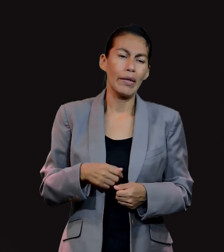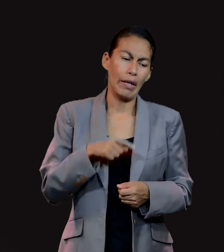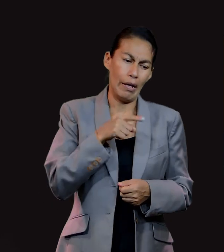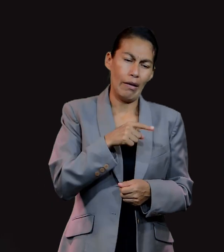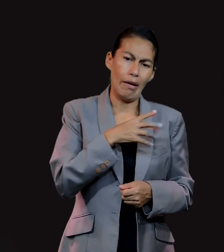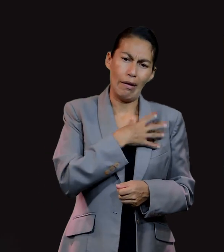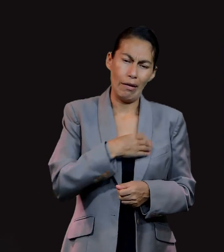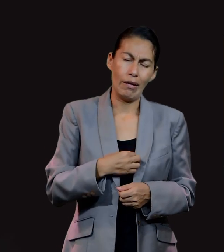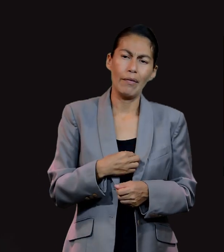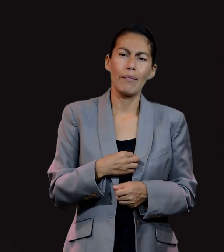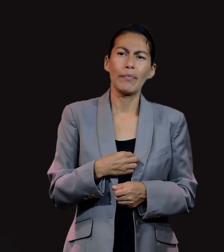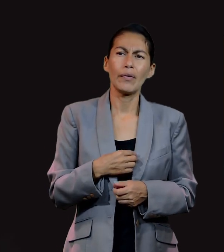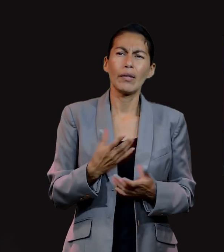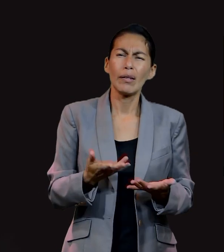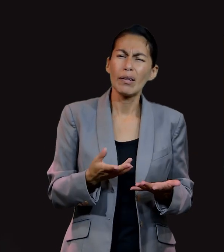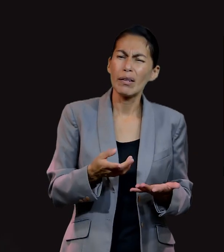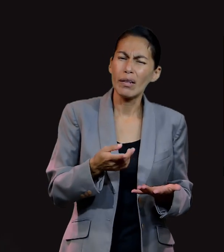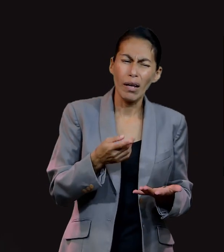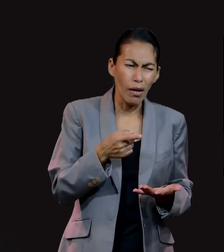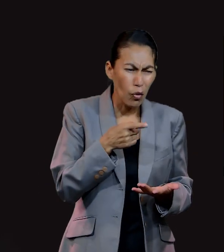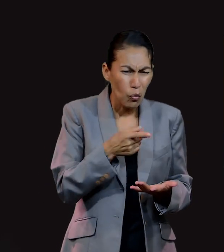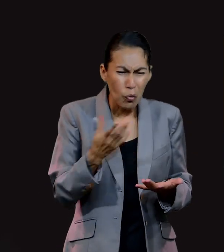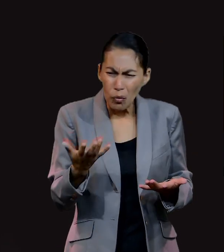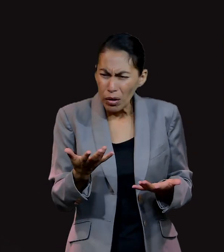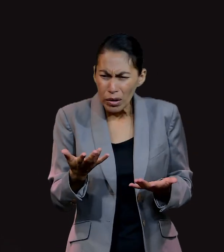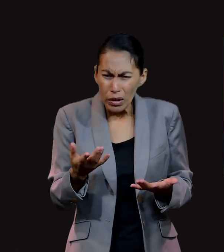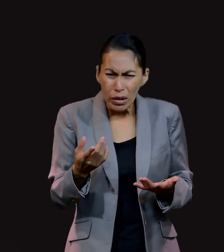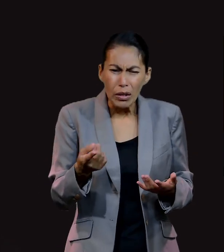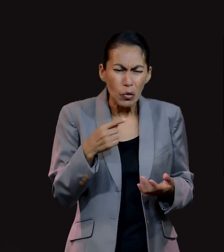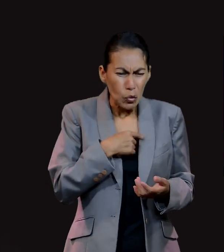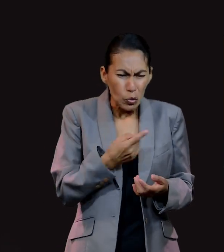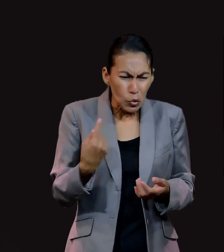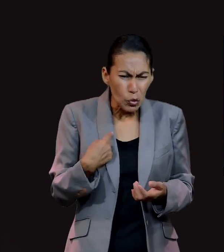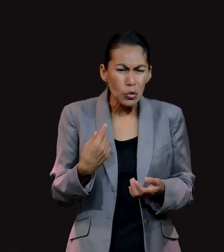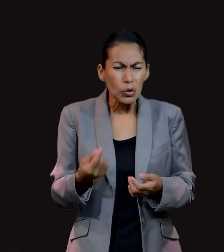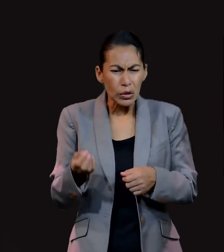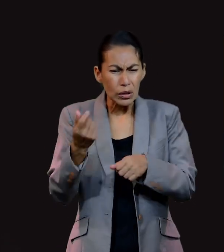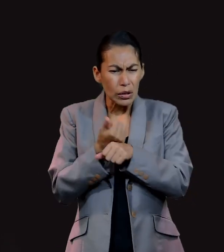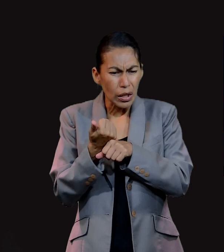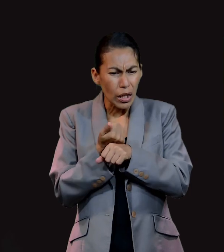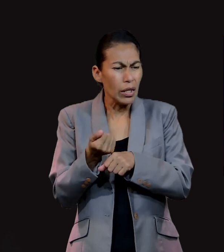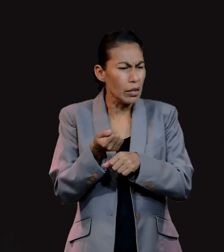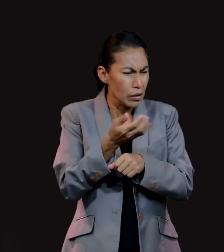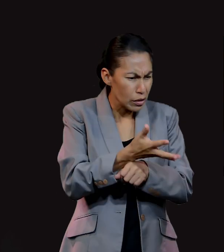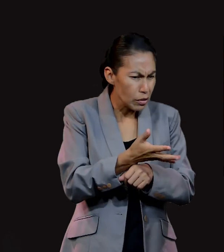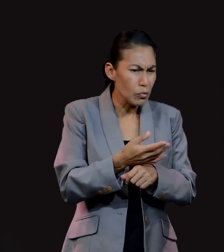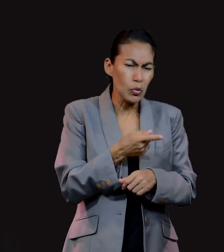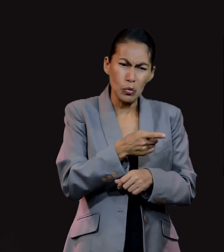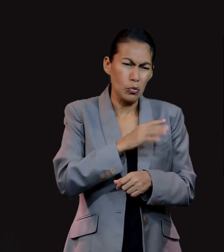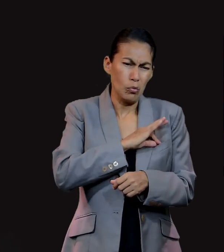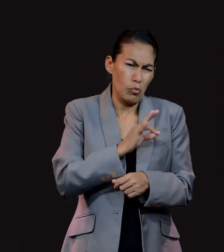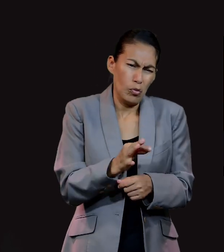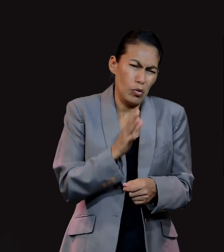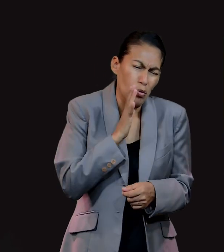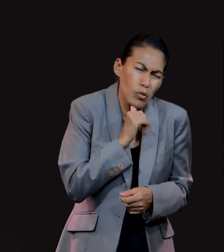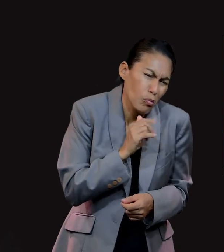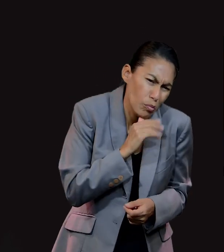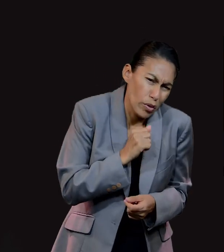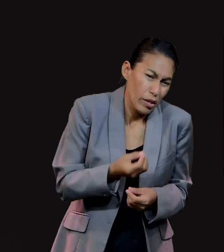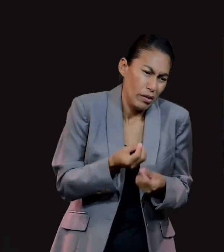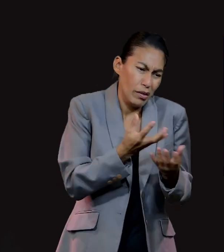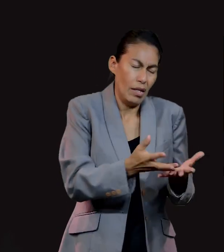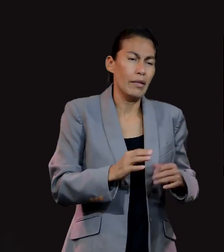y dice ¿para qué venía a donar sangre? ¿qué no sabes? te pusimos sangre y no tienes que donar sangre y yo le dije no